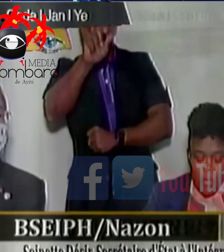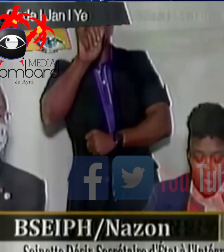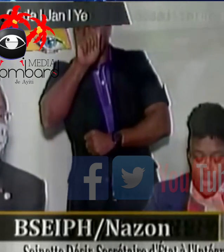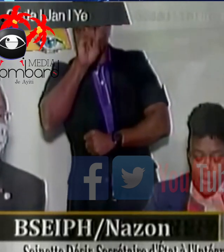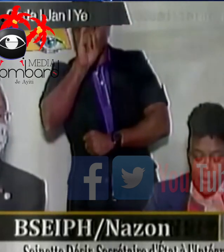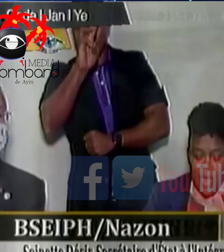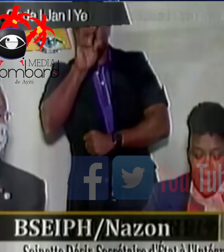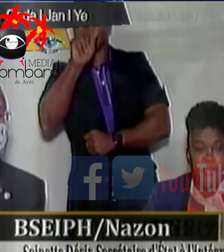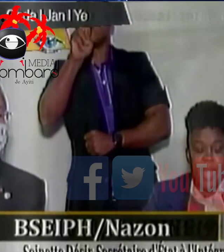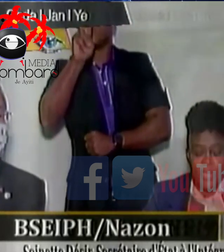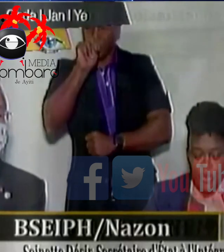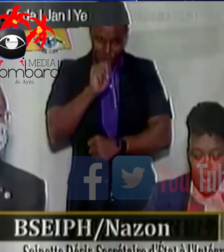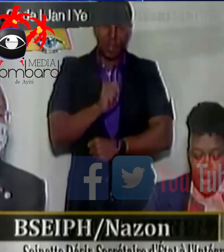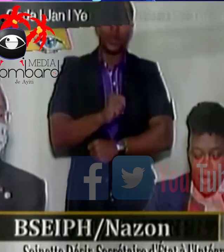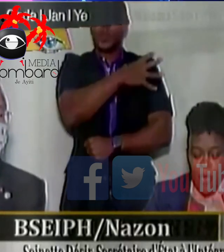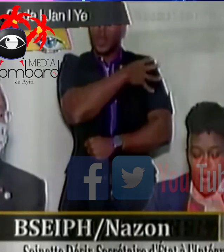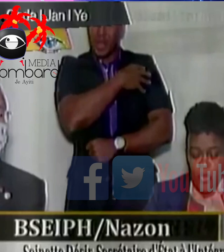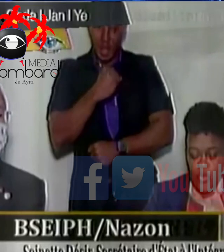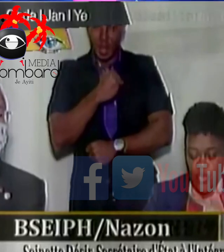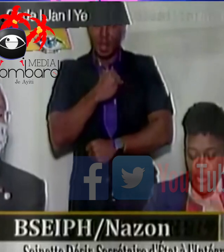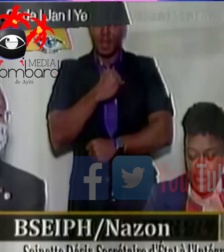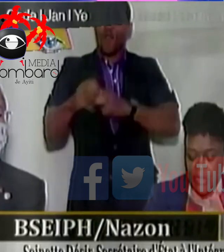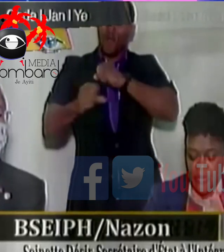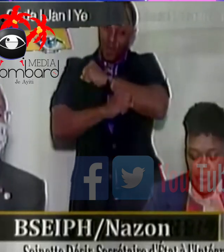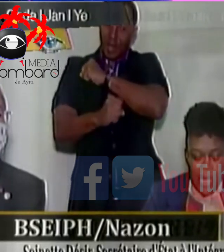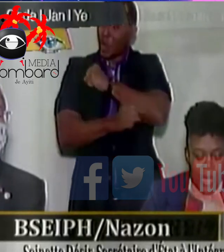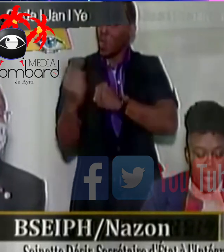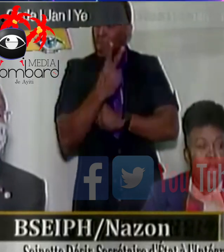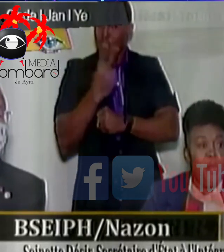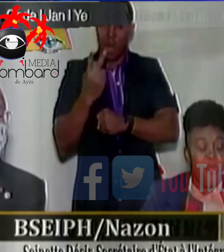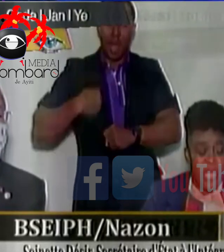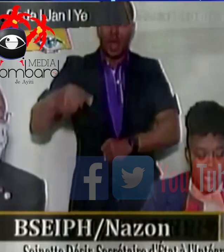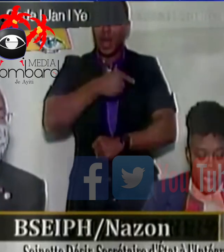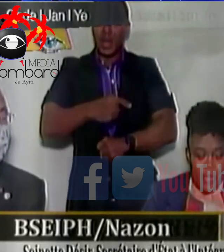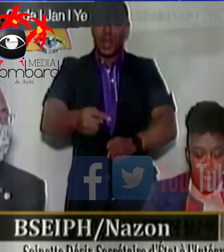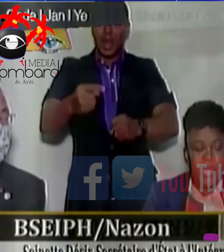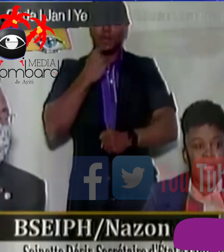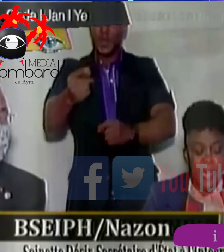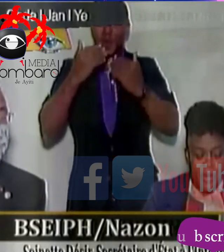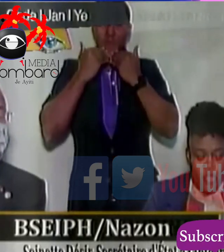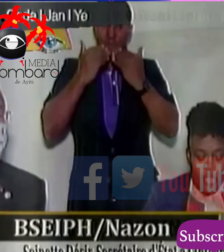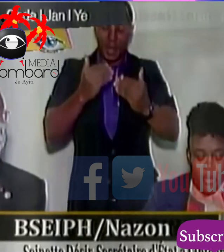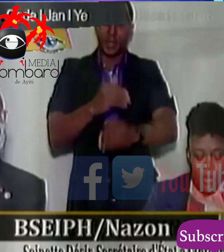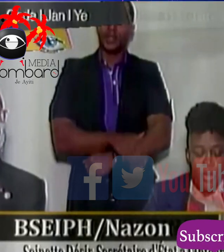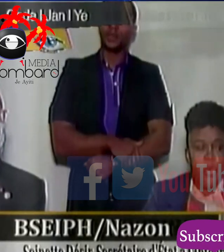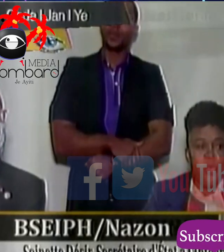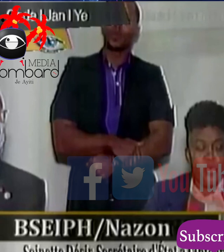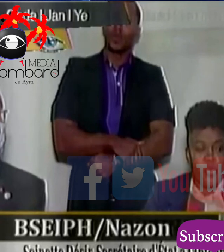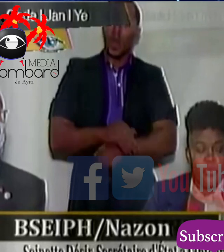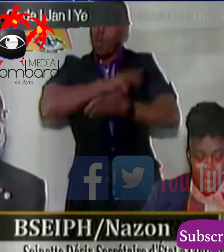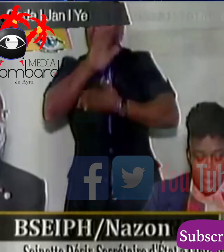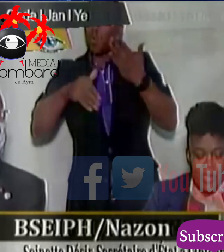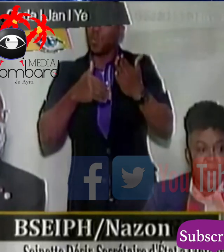bouddhiste Puchen et la Fondation Caro Jiangxi, qui ont mobilisé toutes les énergies